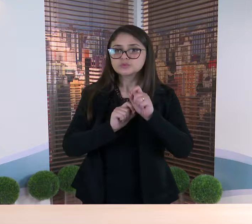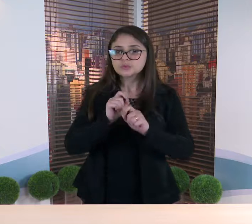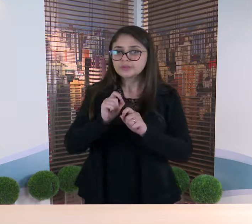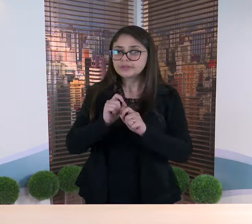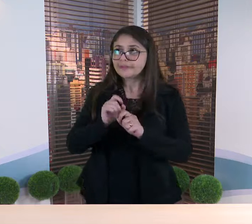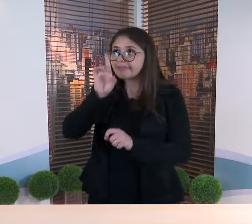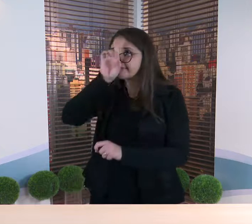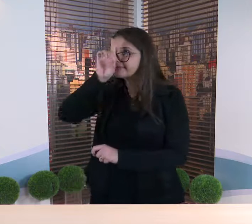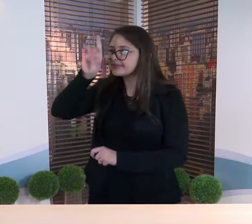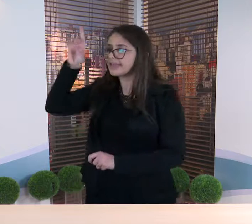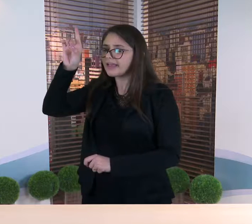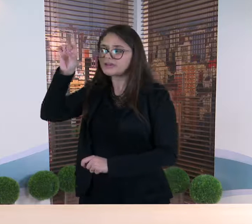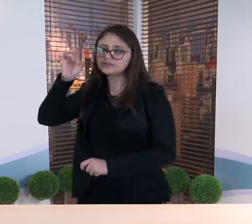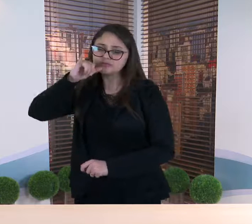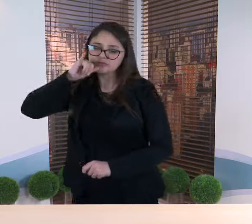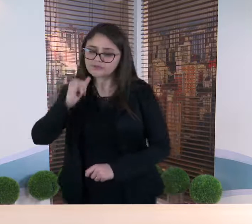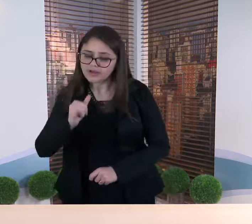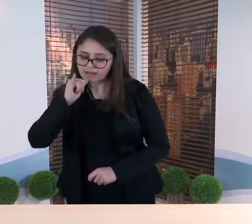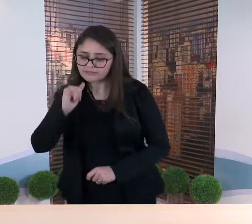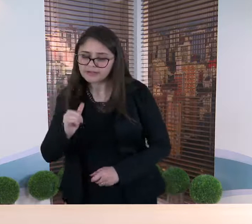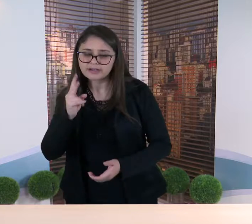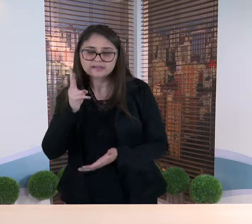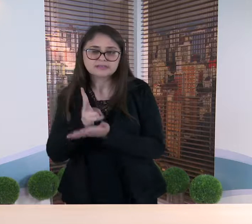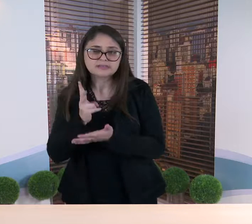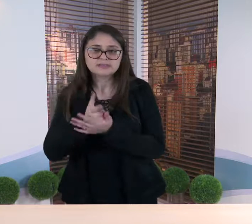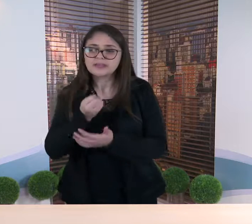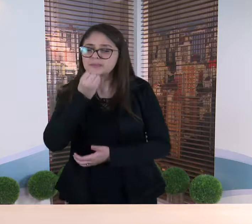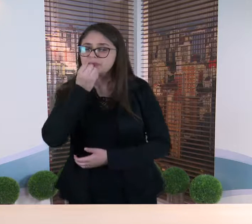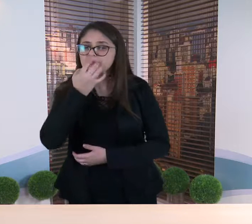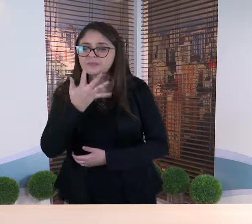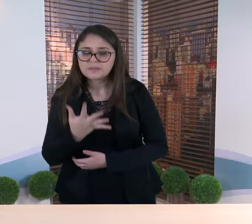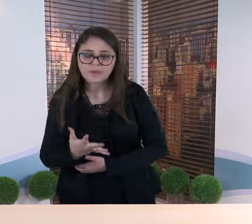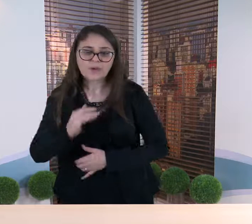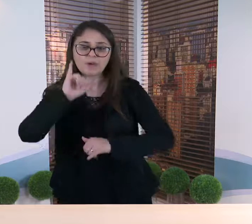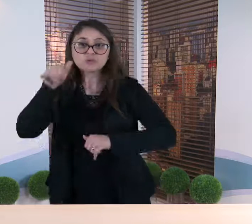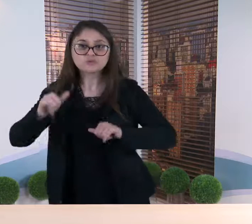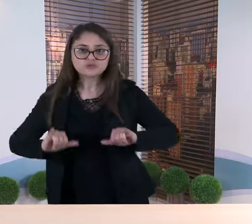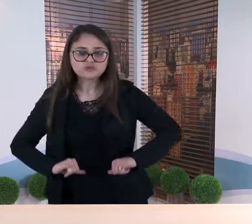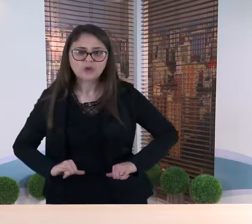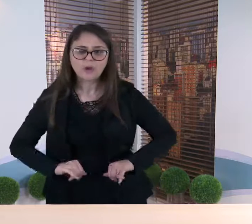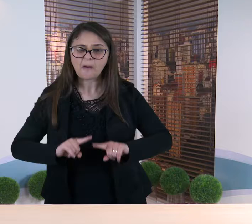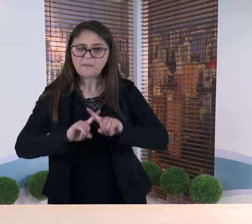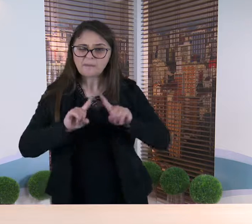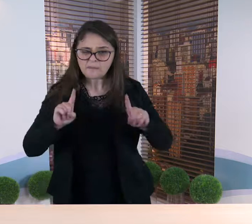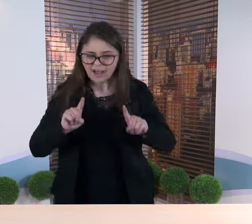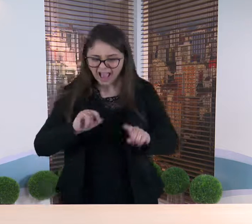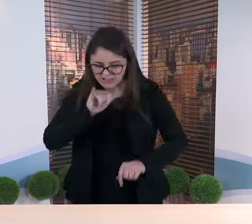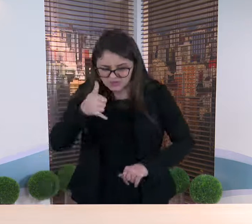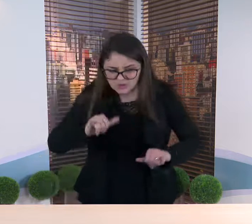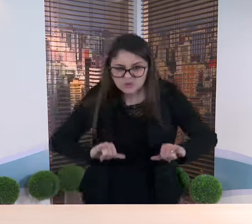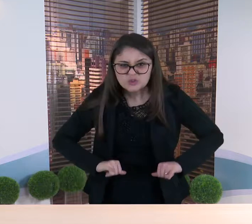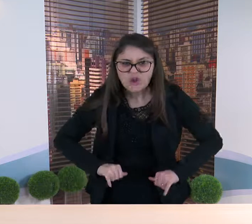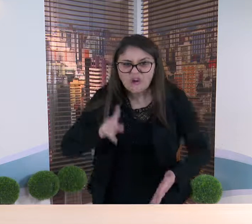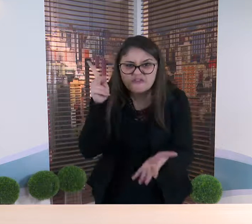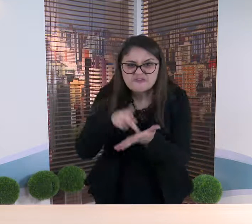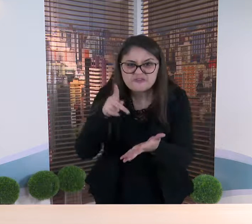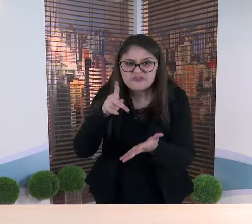parte do Senhor, o adversário pergunta: porventura teme Jó a Deus debalde?